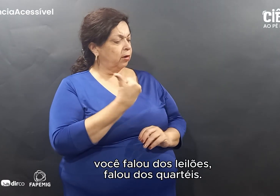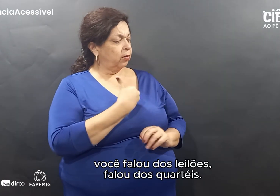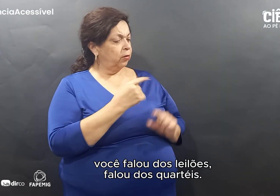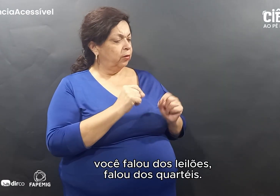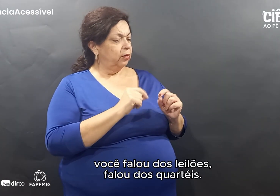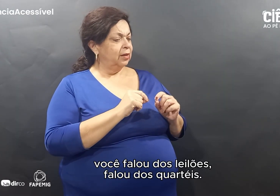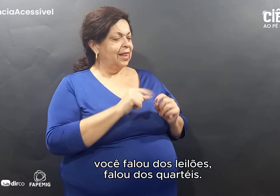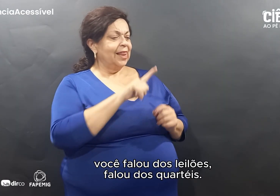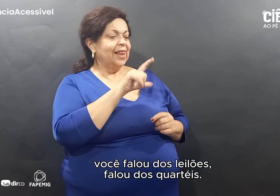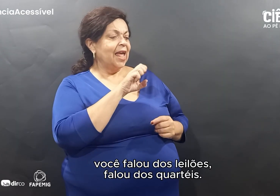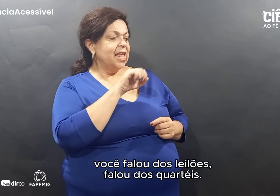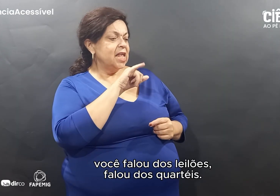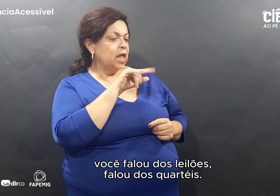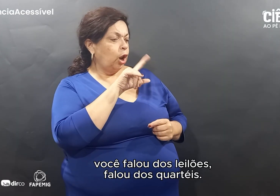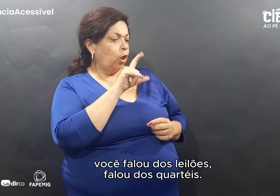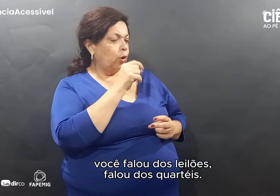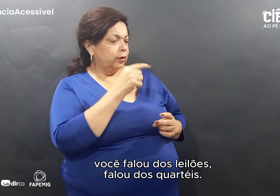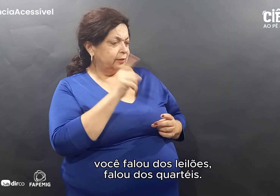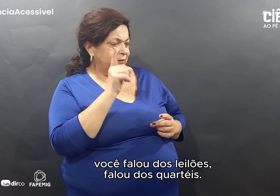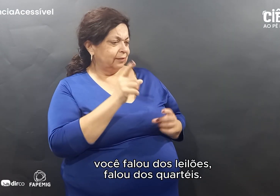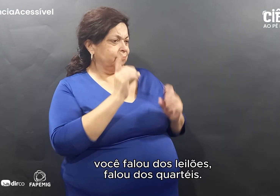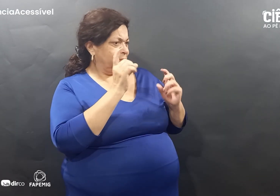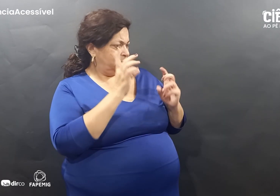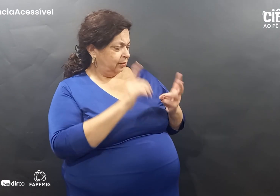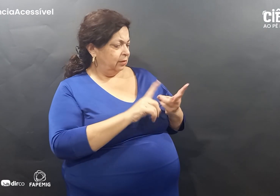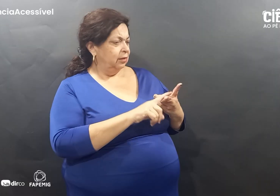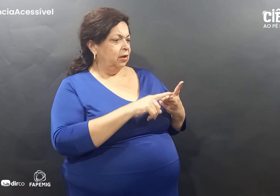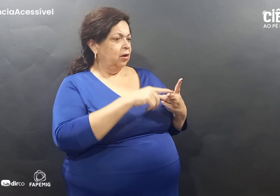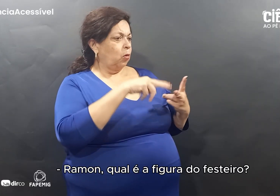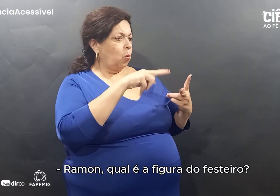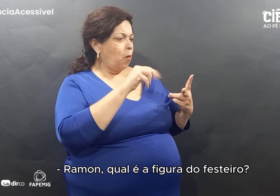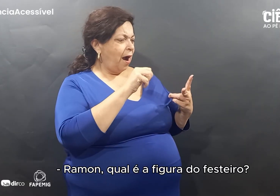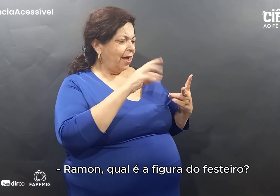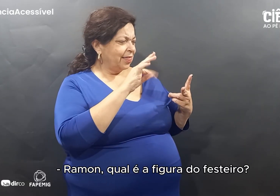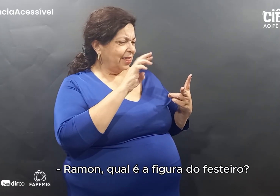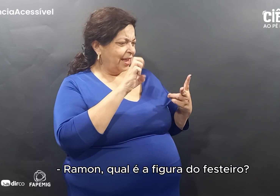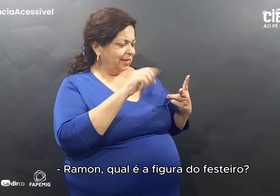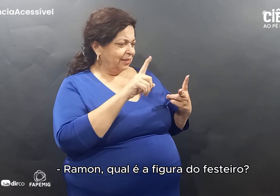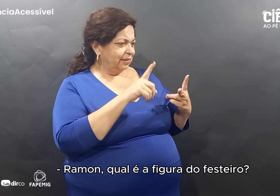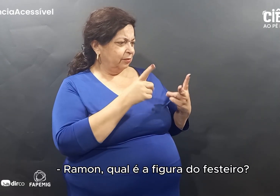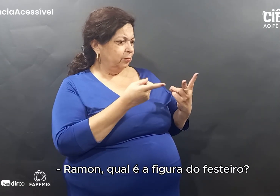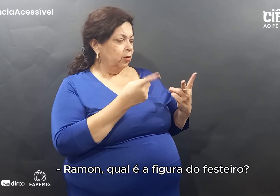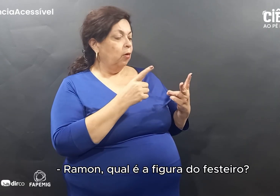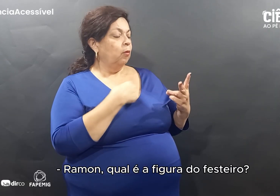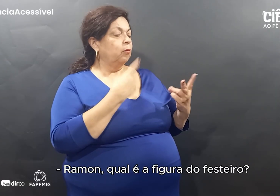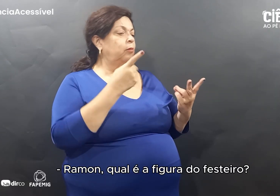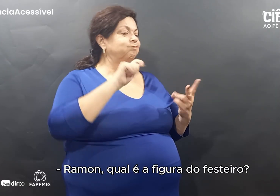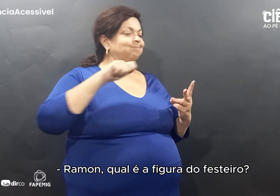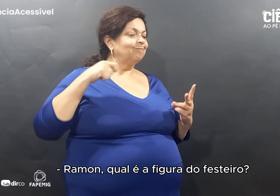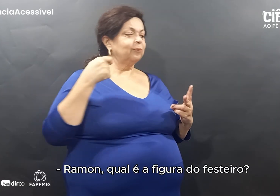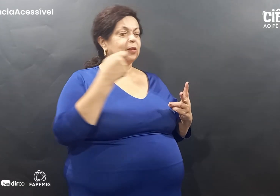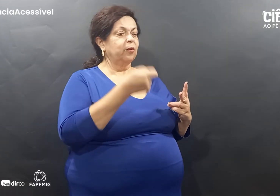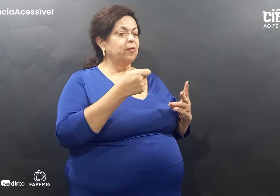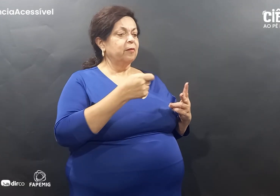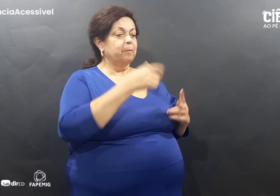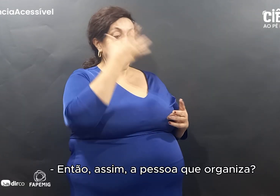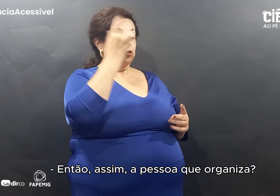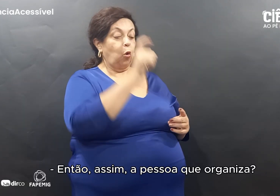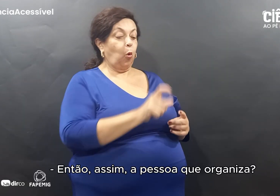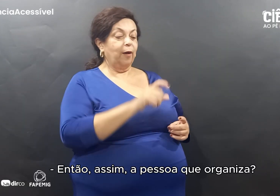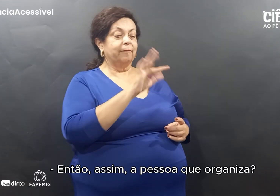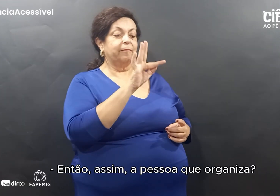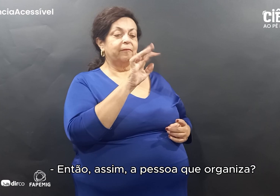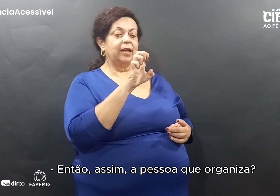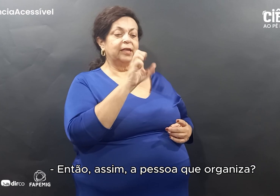dos leilões, falou dos quartéis. Uhum. Ramon, qual é a figura do festeiro?